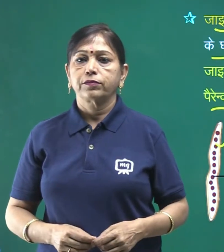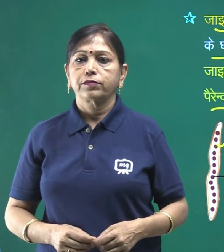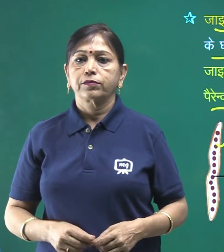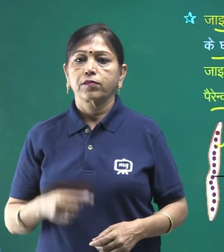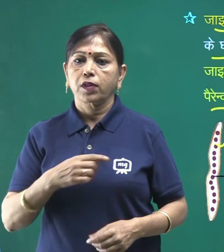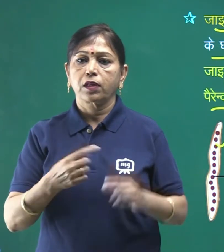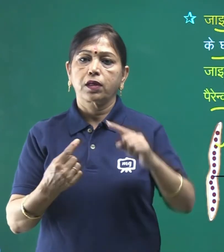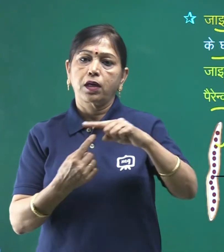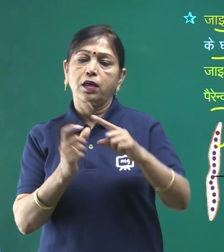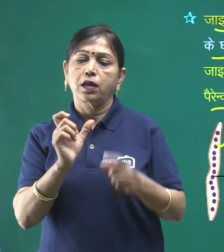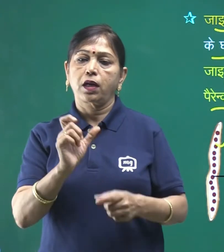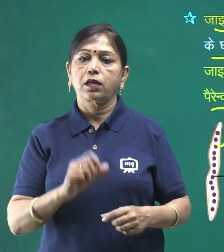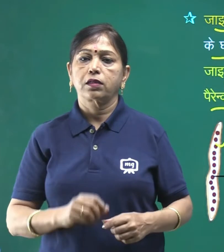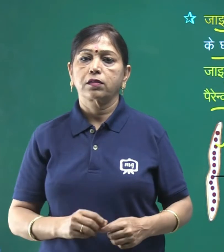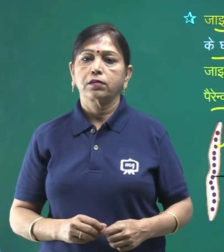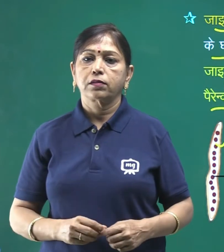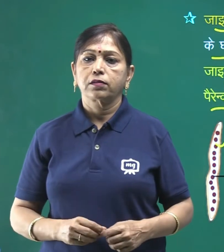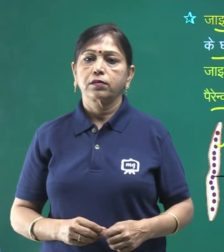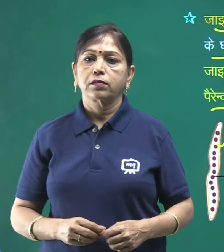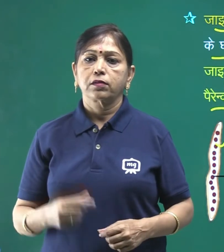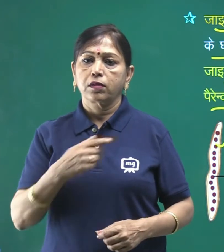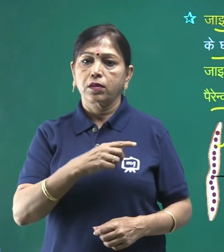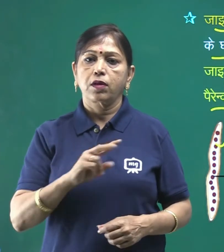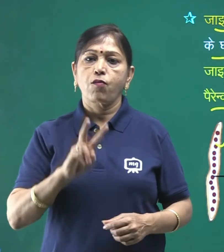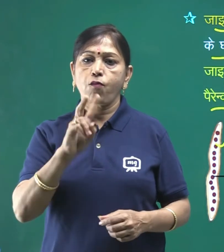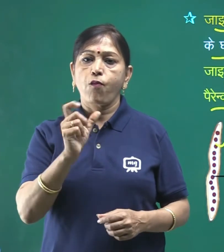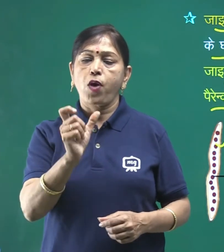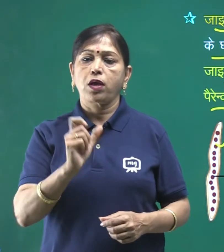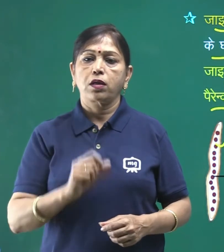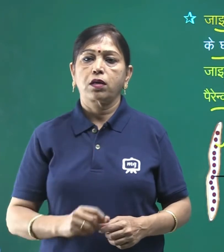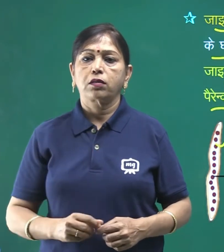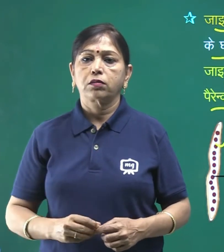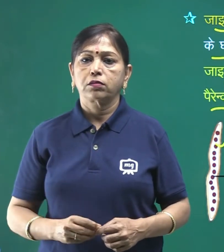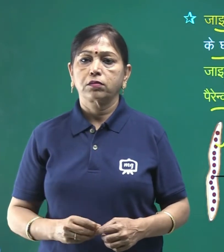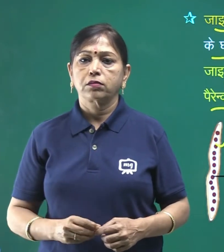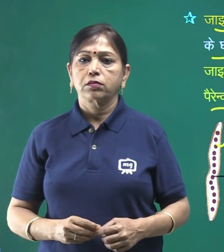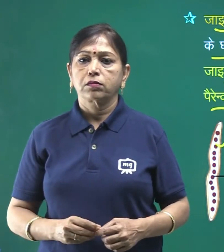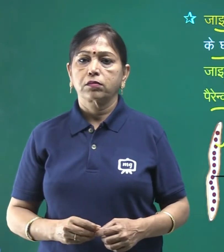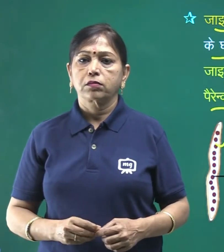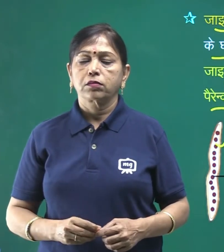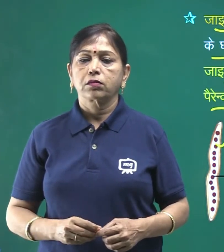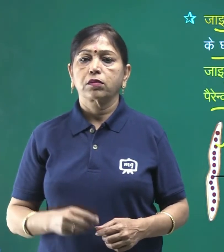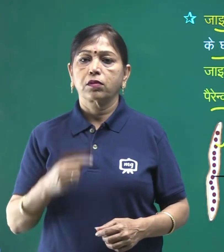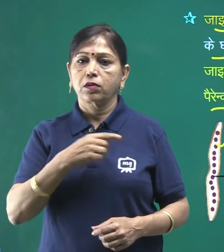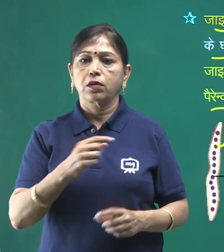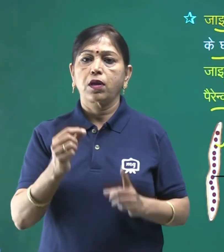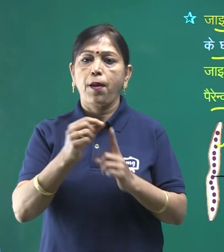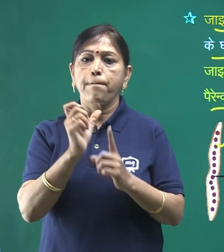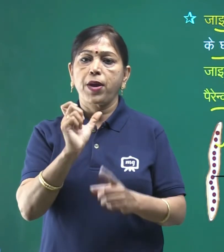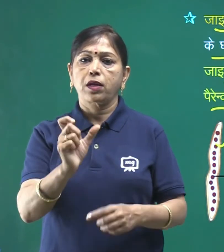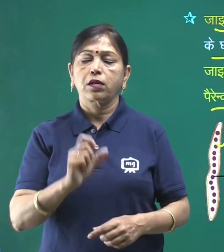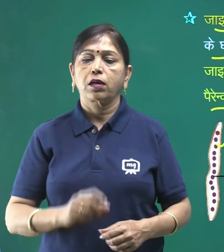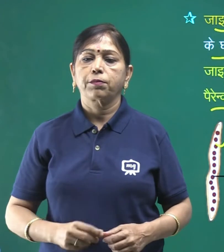यह ट्रैकिड, ये वाहिका, यह पेरेन्काइमा।